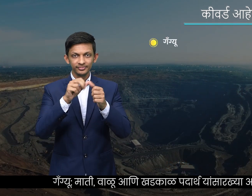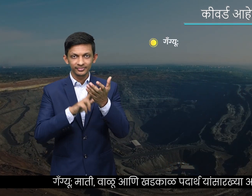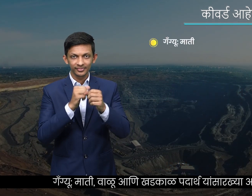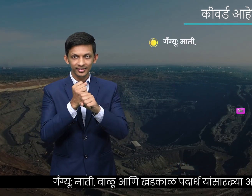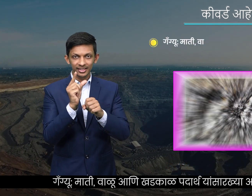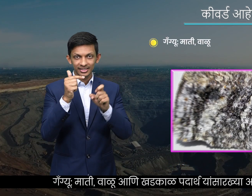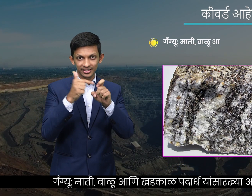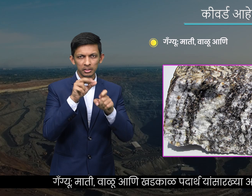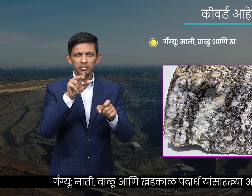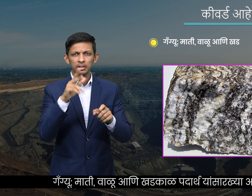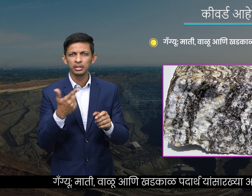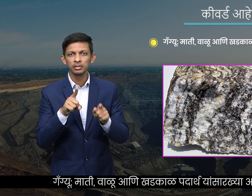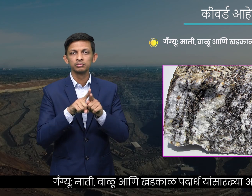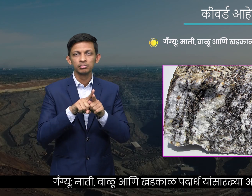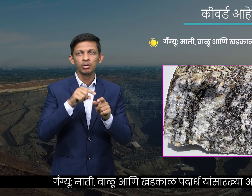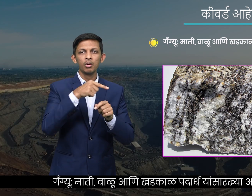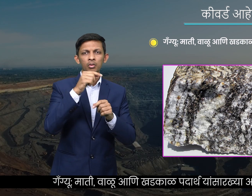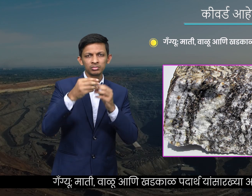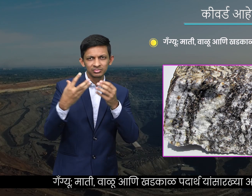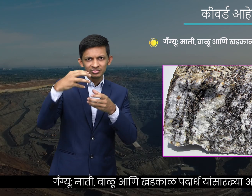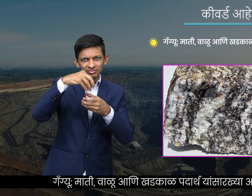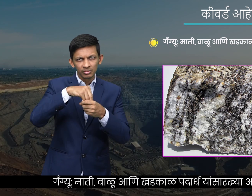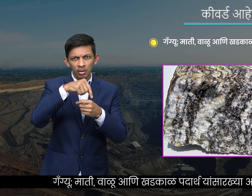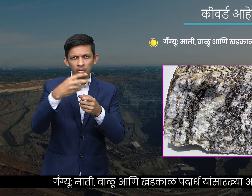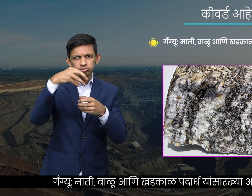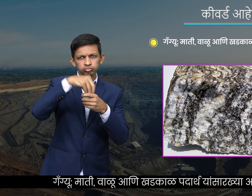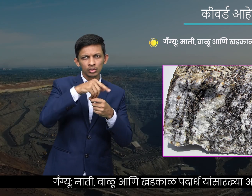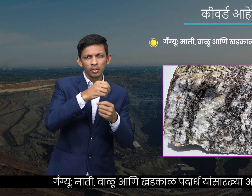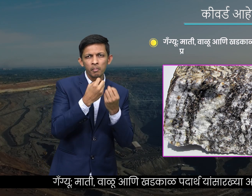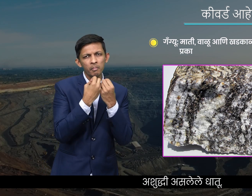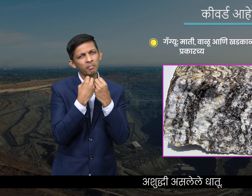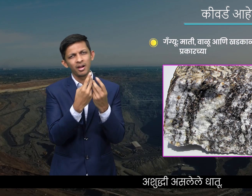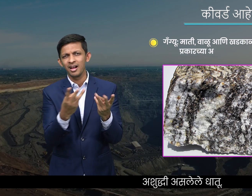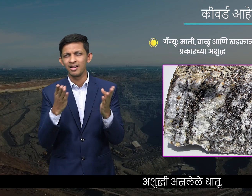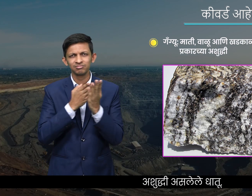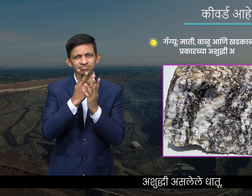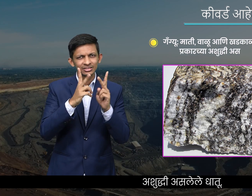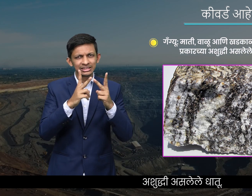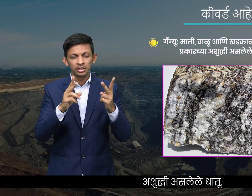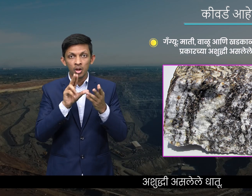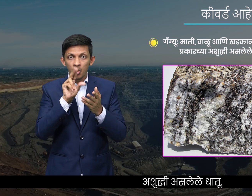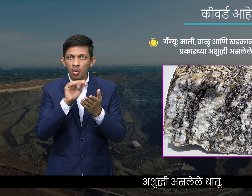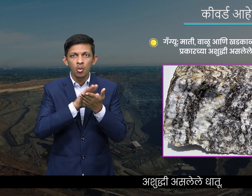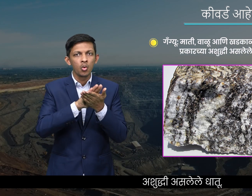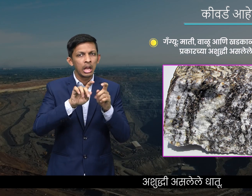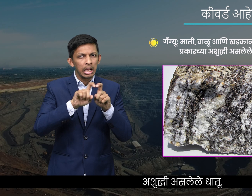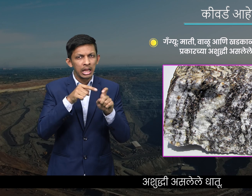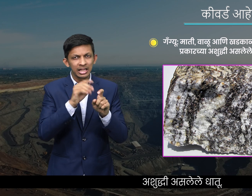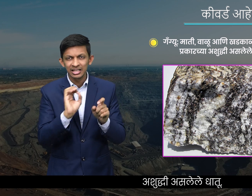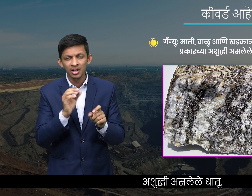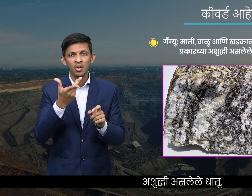गँक्यू, माती, वाळू आणि खडकाळ पदार्थ यांसारख्या अनेक प्रकारच्या अशुद्धी असलेले धातू.